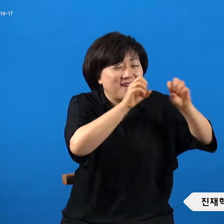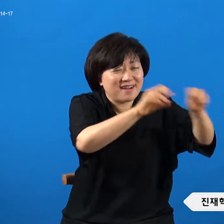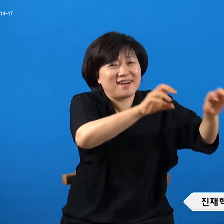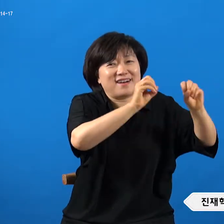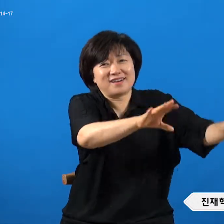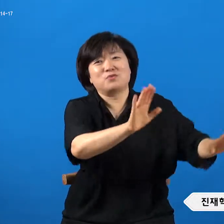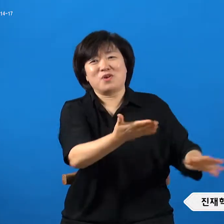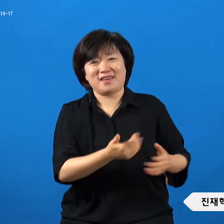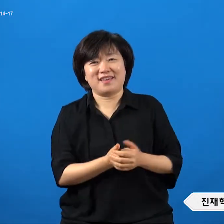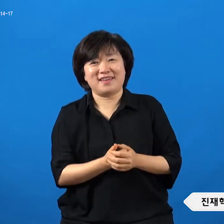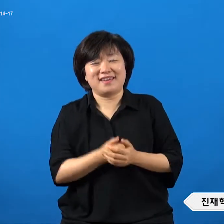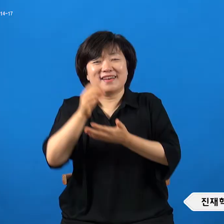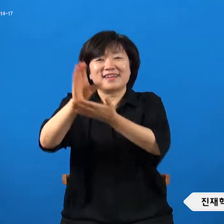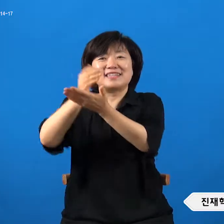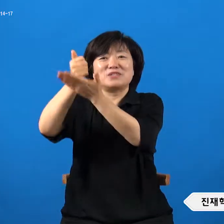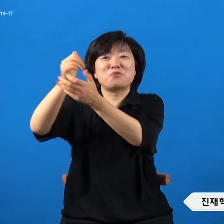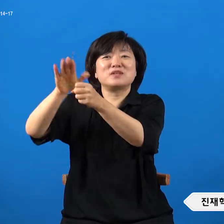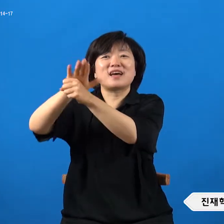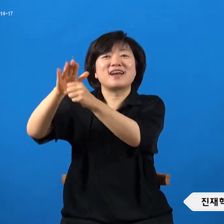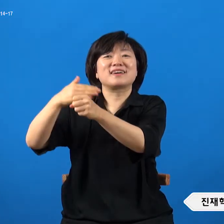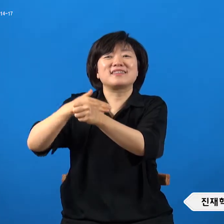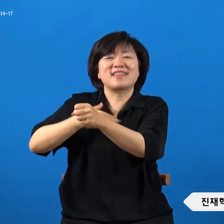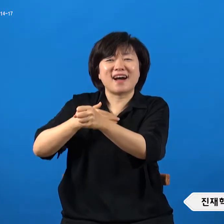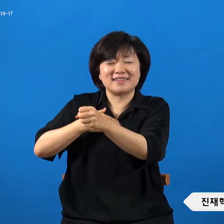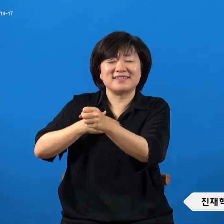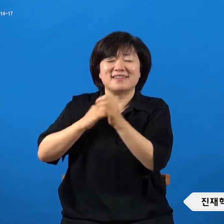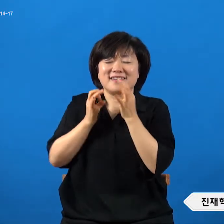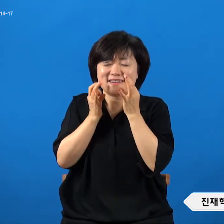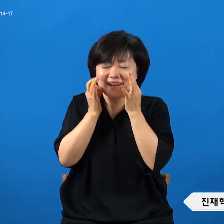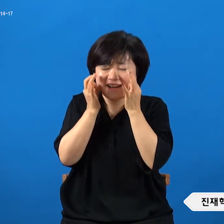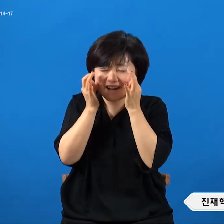있습니다. 그리스도의 사랑이 나를